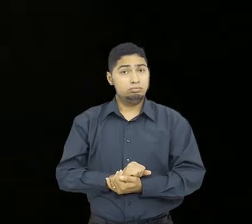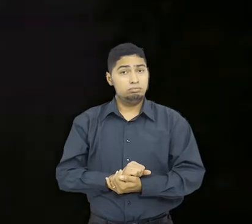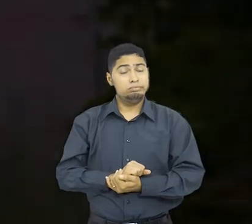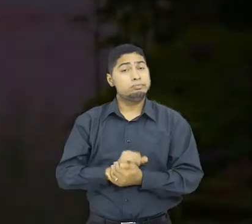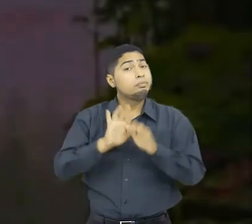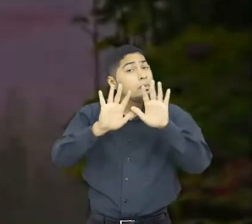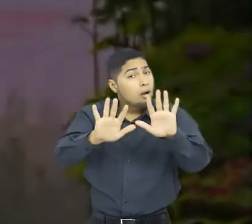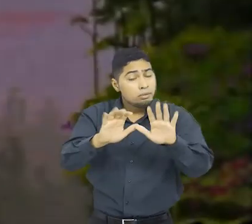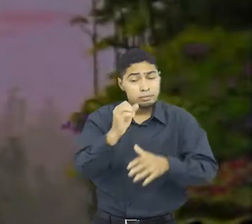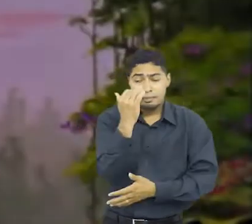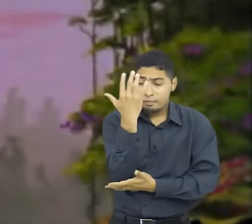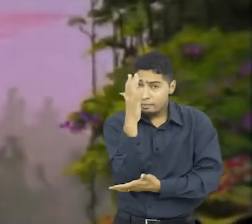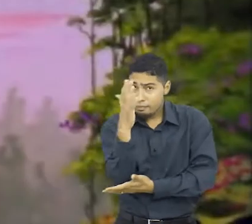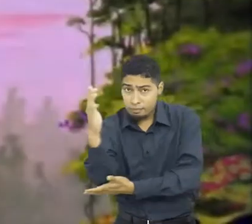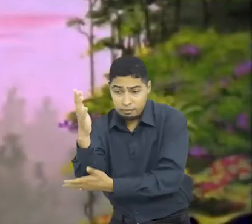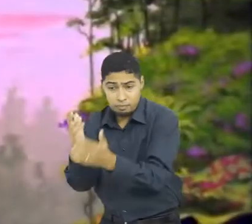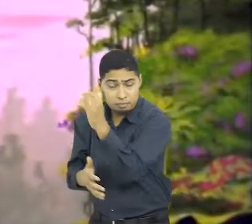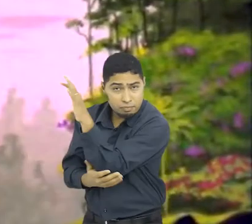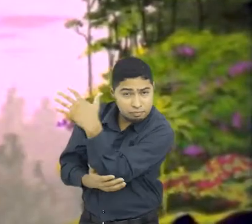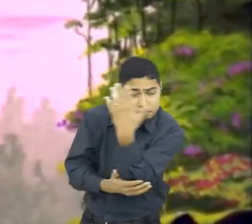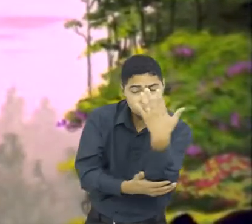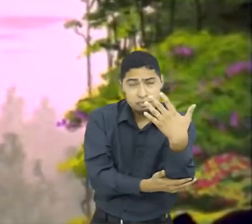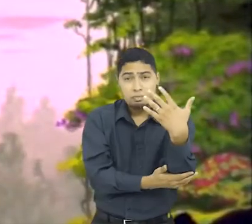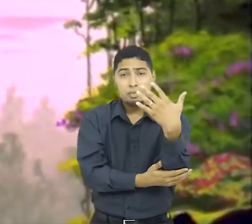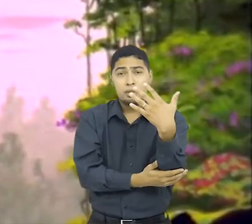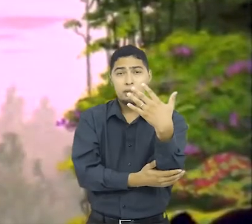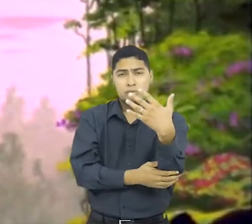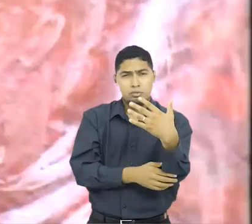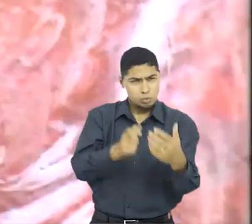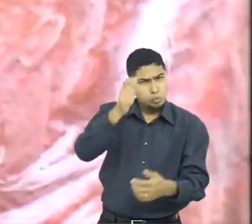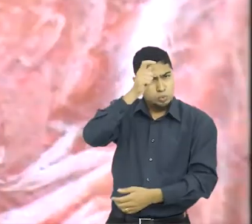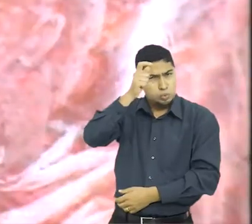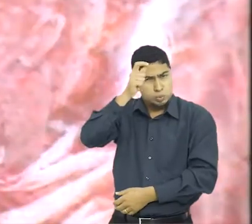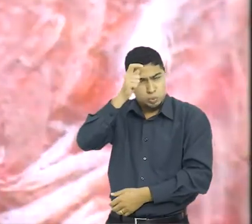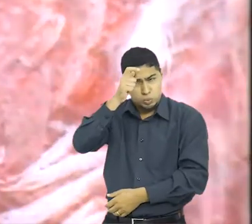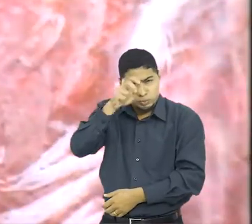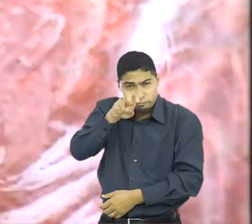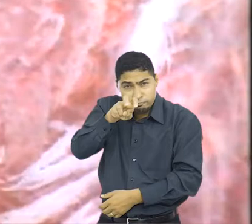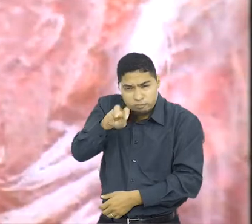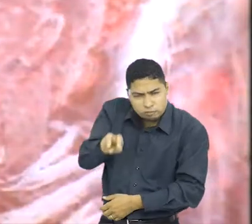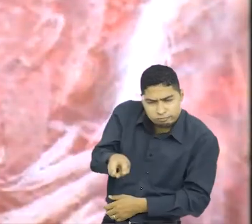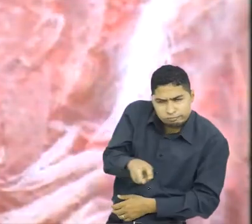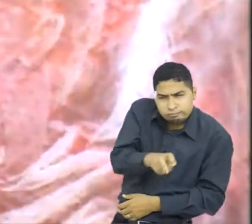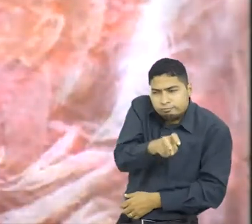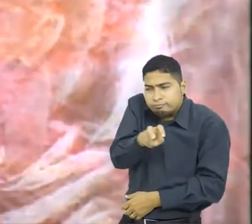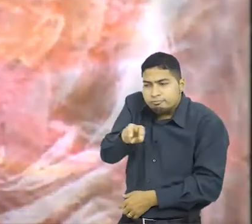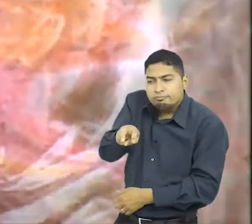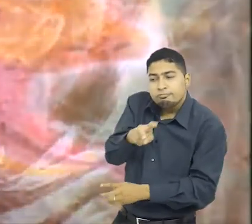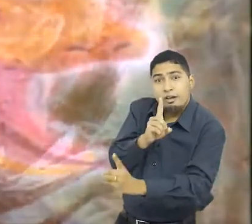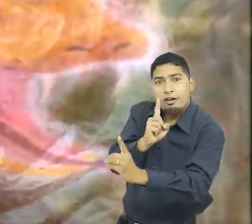No lindo e recém-criado jardim, Satanás, disfarçado de serpente, encontrou-se com Eva.